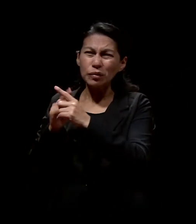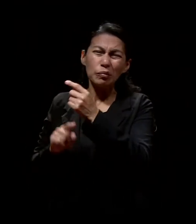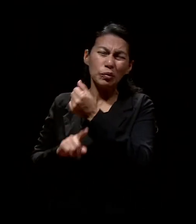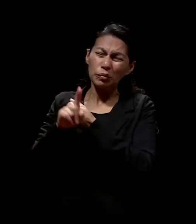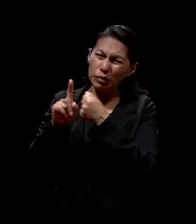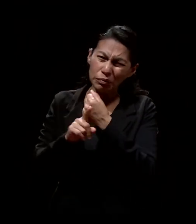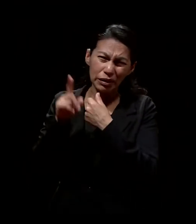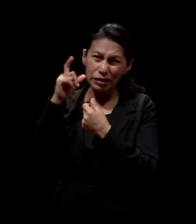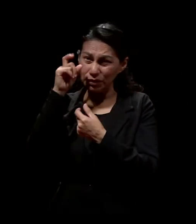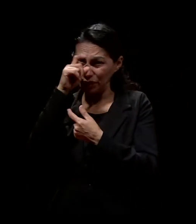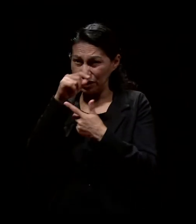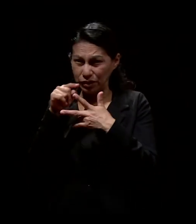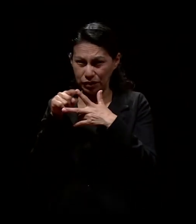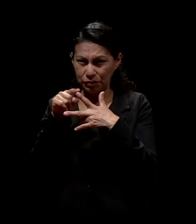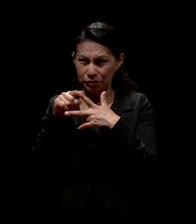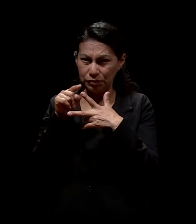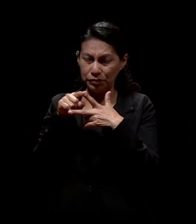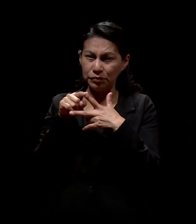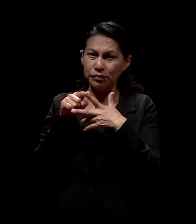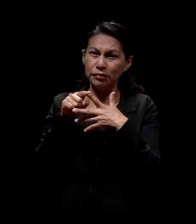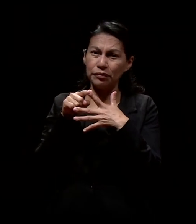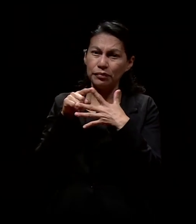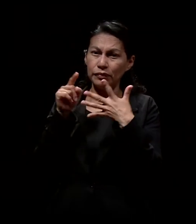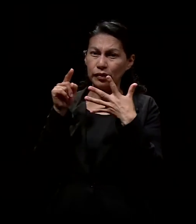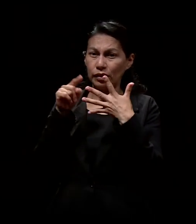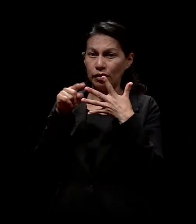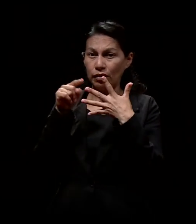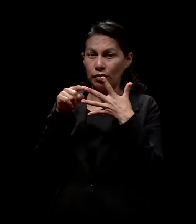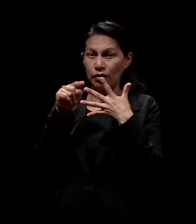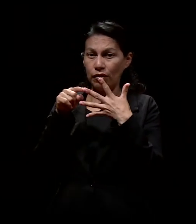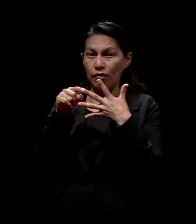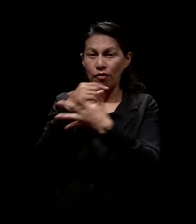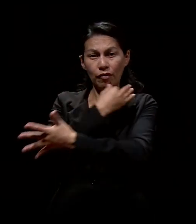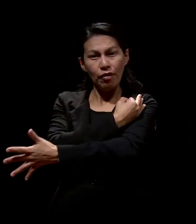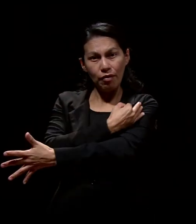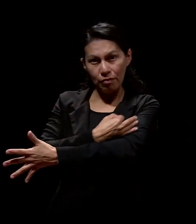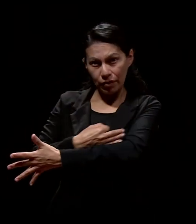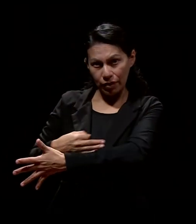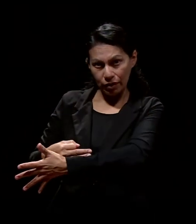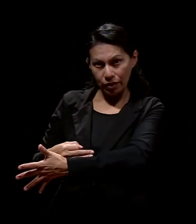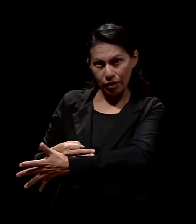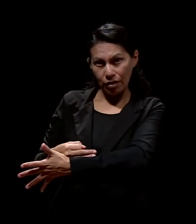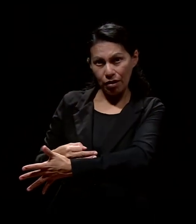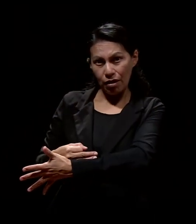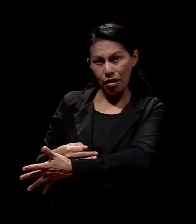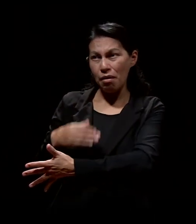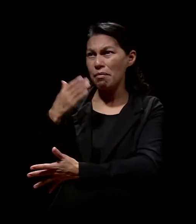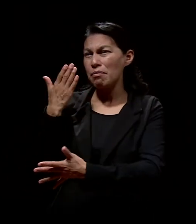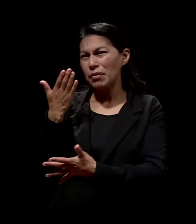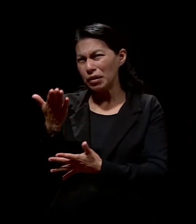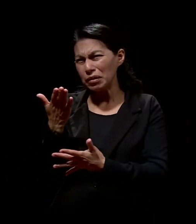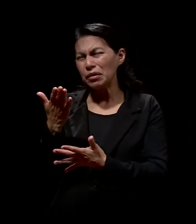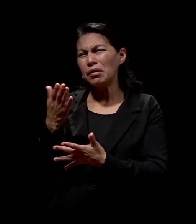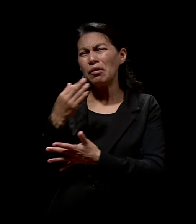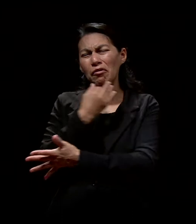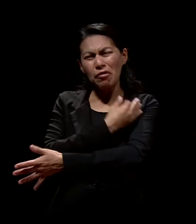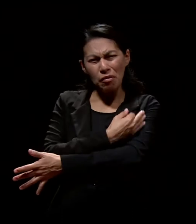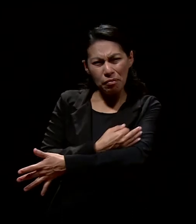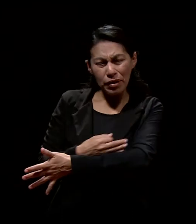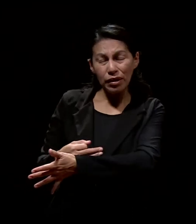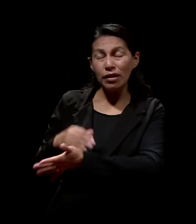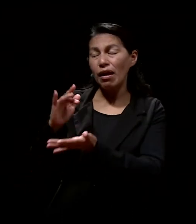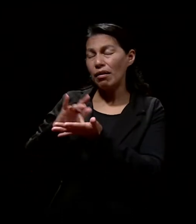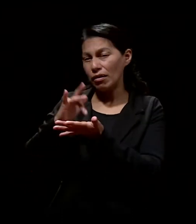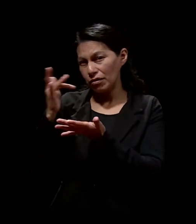batallas, que son mis desafíos o los problemas que yo tengo. La tercera sección le puse familias y es donde anoto todas las peticiones